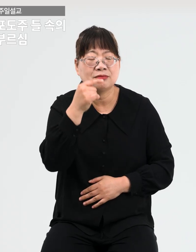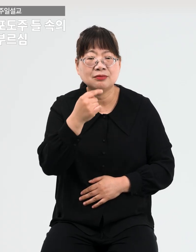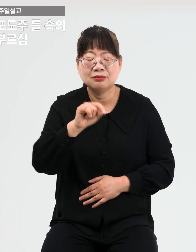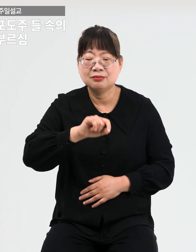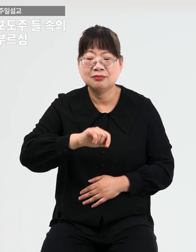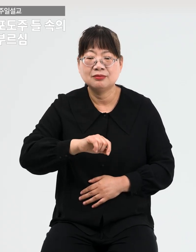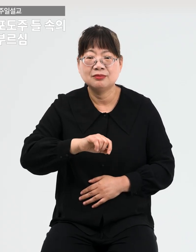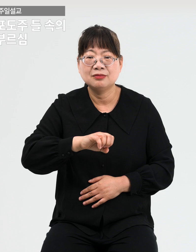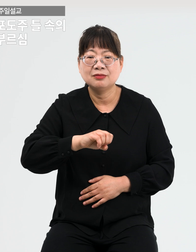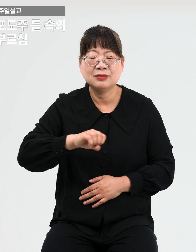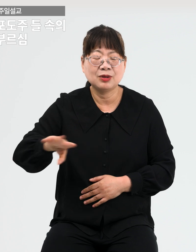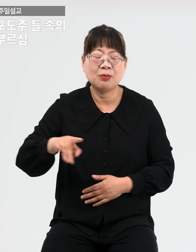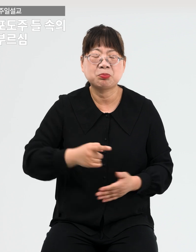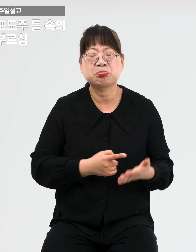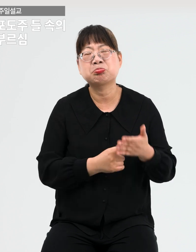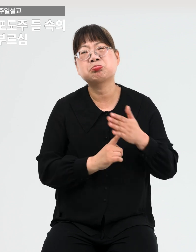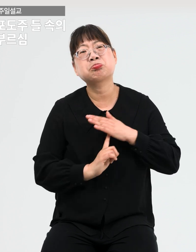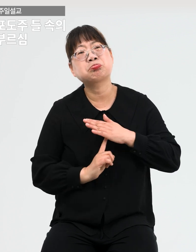잃어버린 의욕.